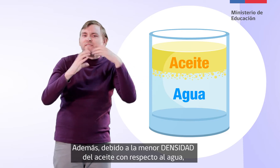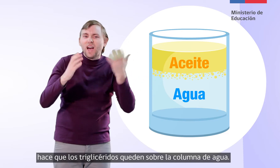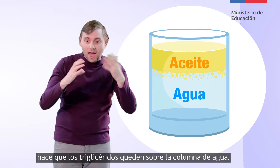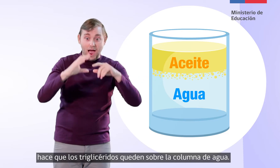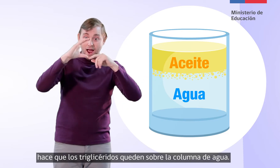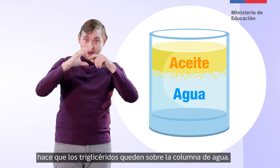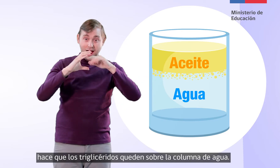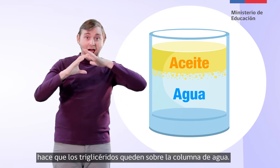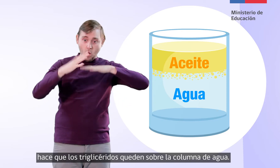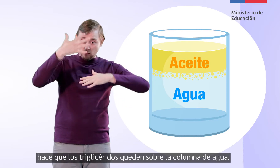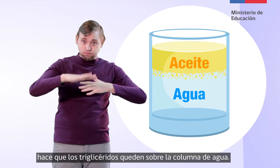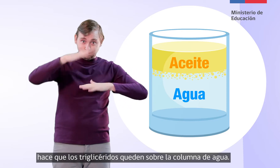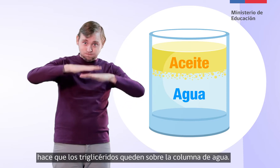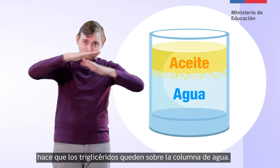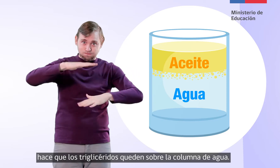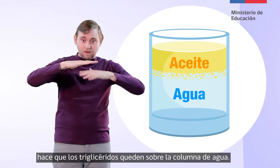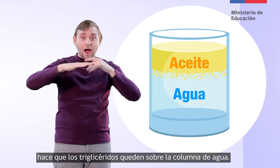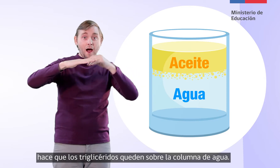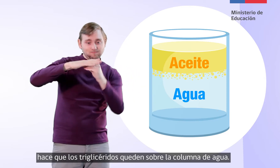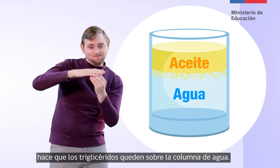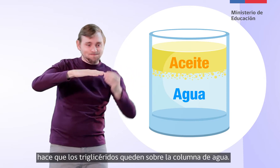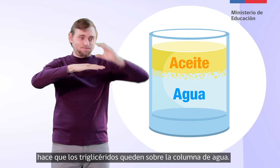hace que los triglicéridos queden sobre la columna de agua.